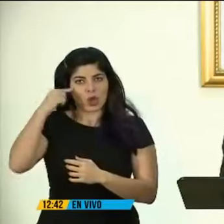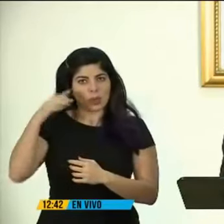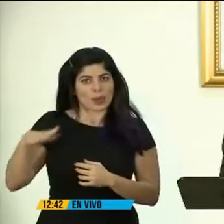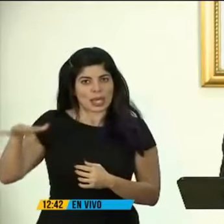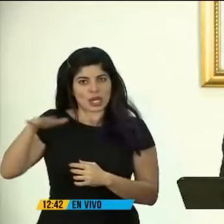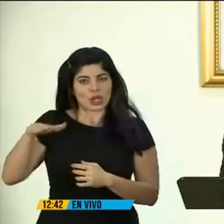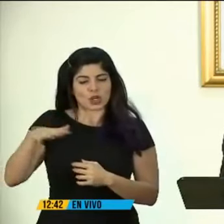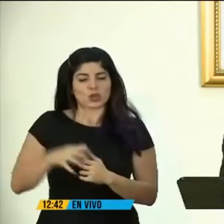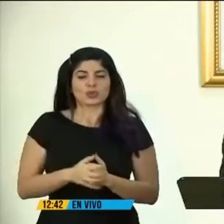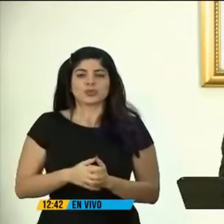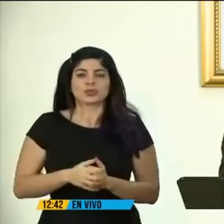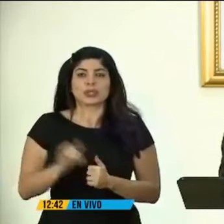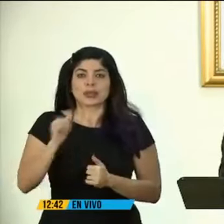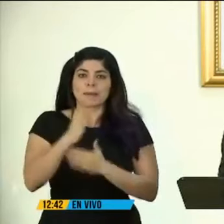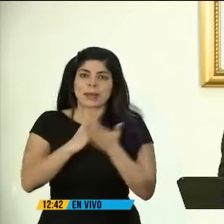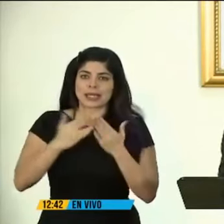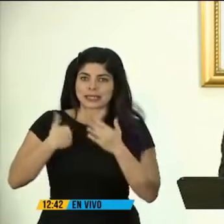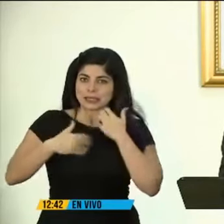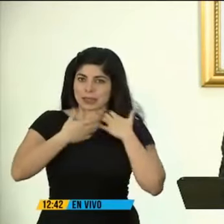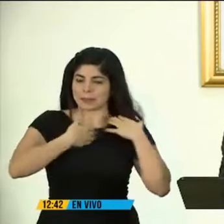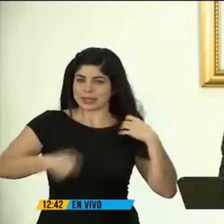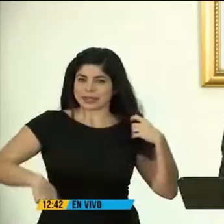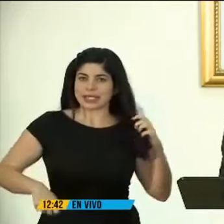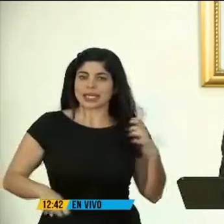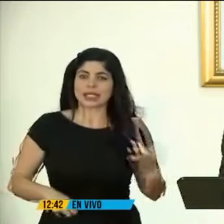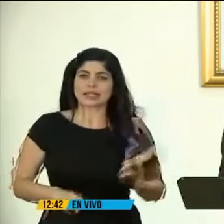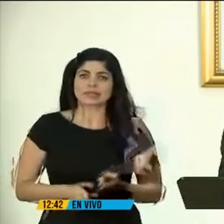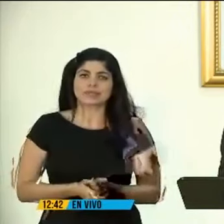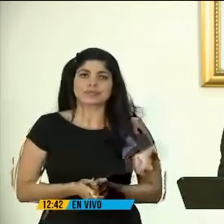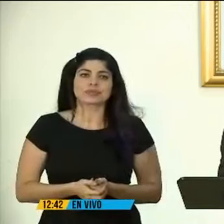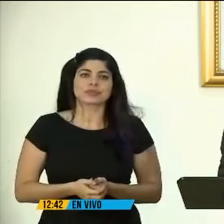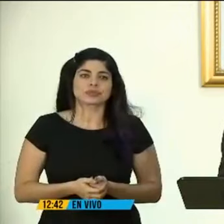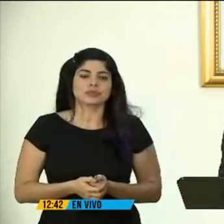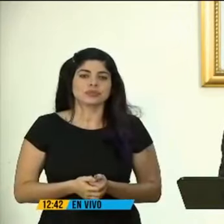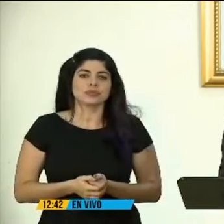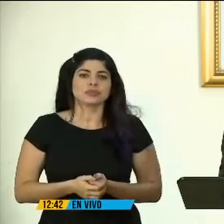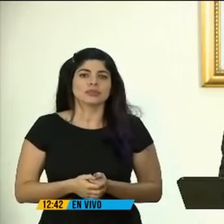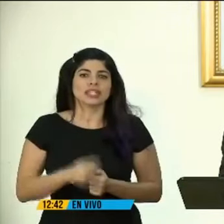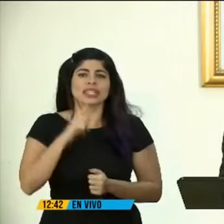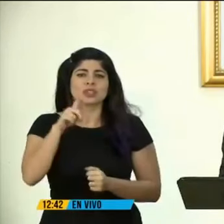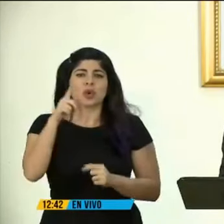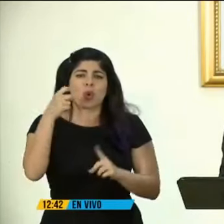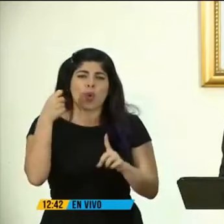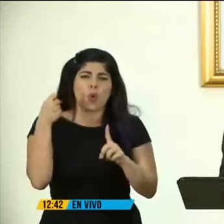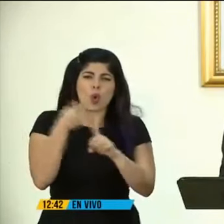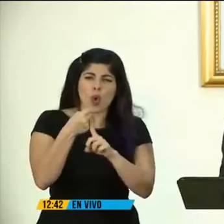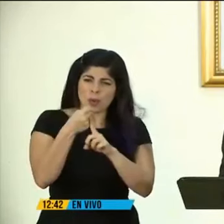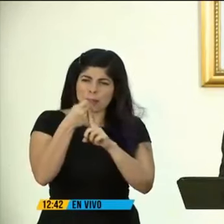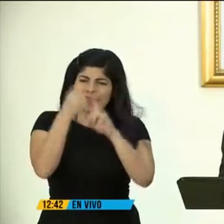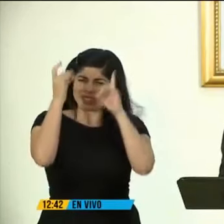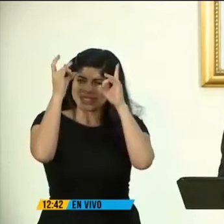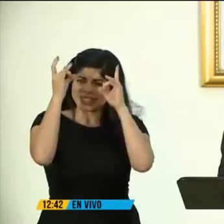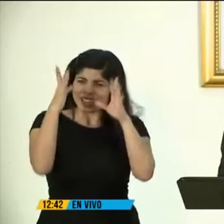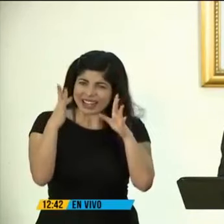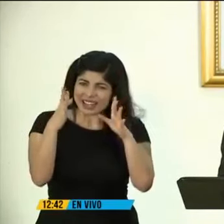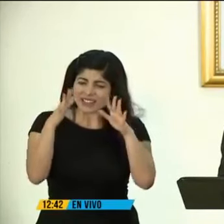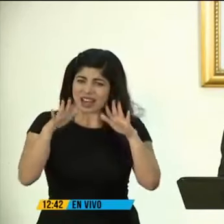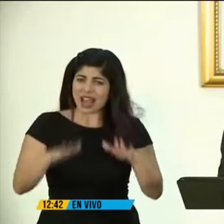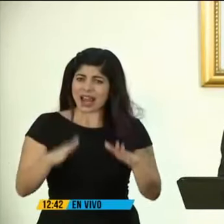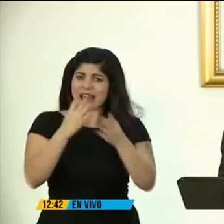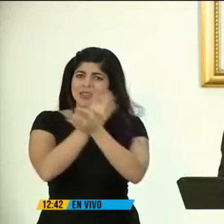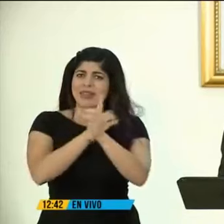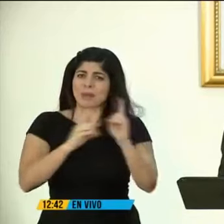gobierno y del señor presidente. Ha sido un golpe funesto a esa